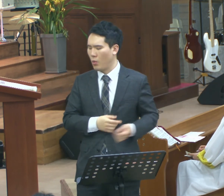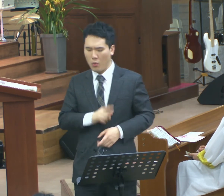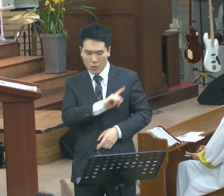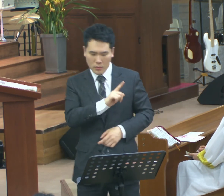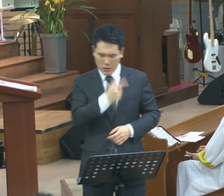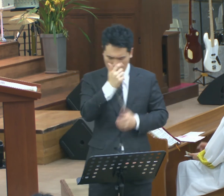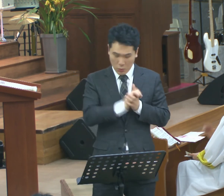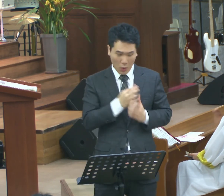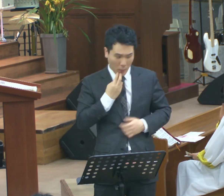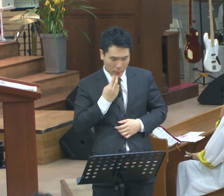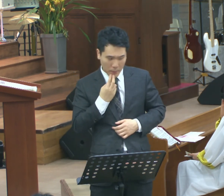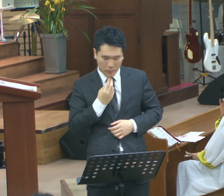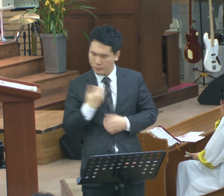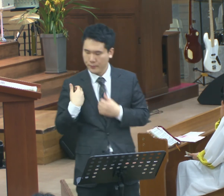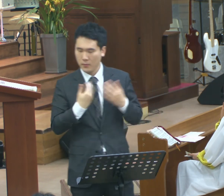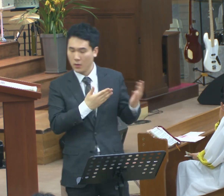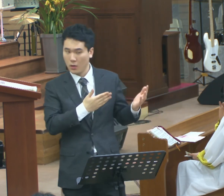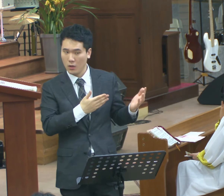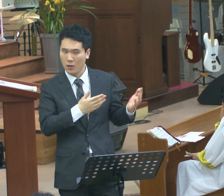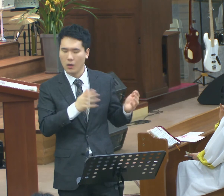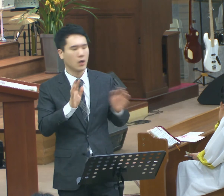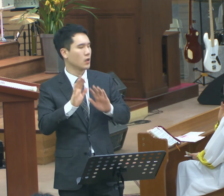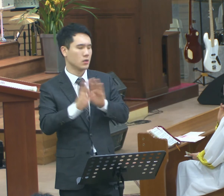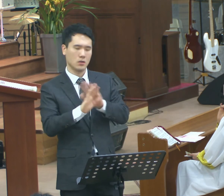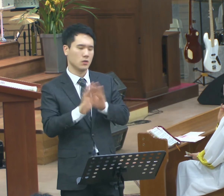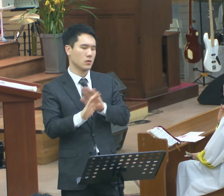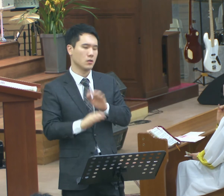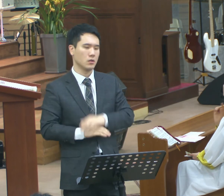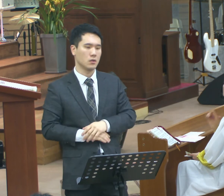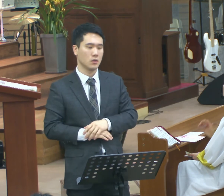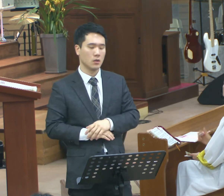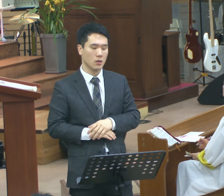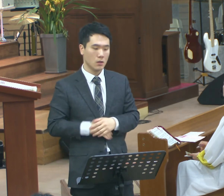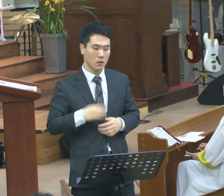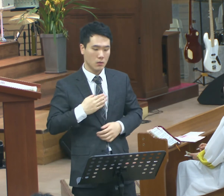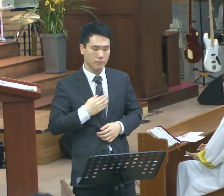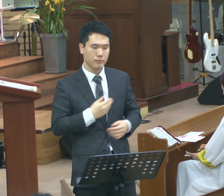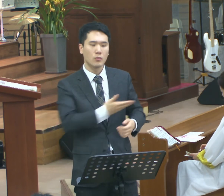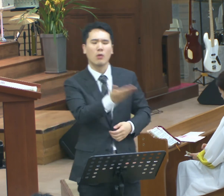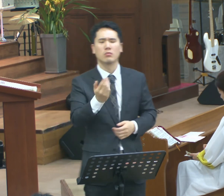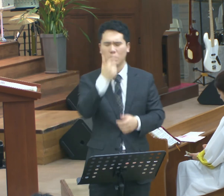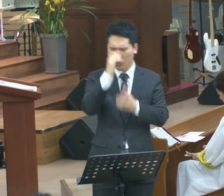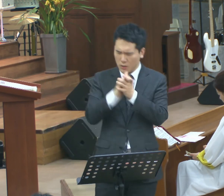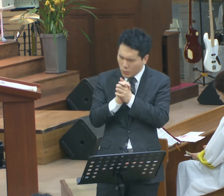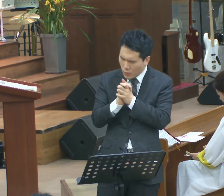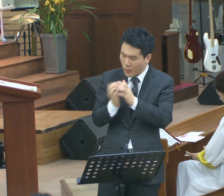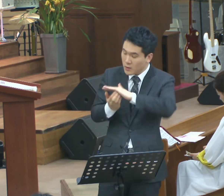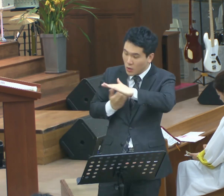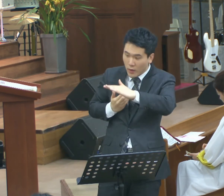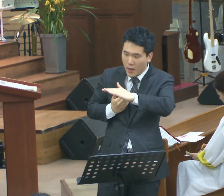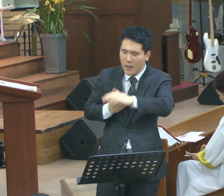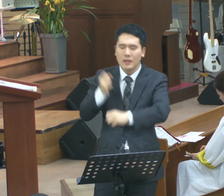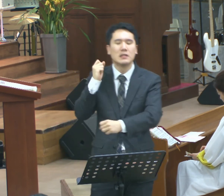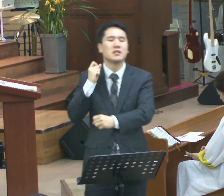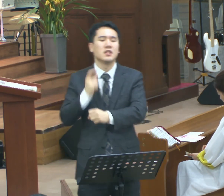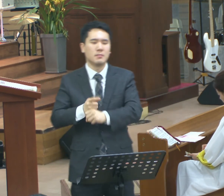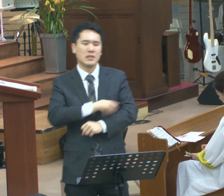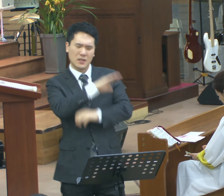못하고, 여러분이 그냥 어떤 상태인지 모르는 분이 아니에요. 기도하기 전에 이미 다 알고 계세요. 기도를 한다면 당신의 도움이 필요하다고